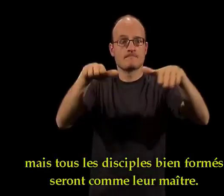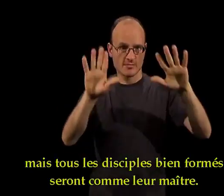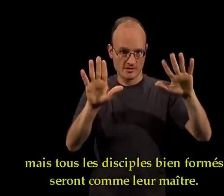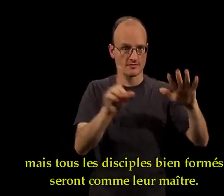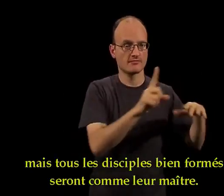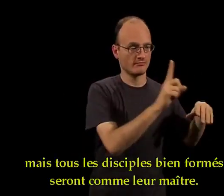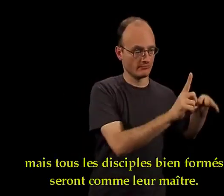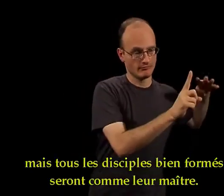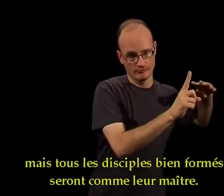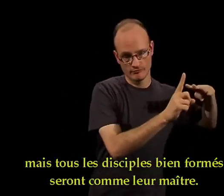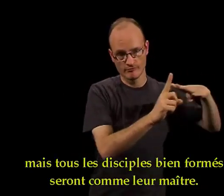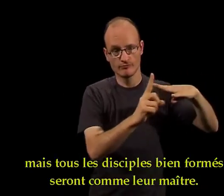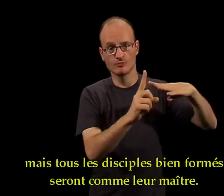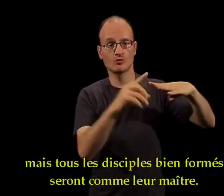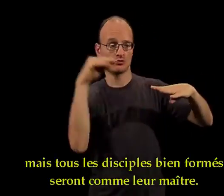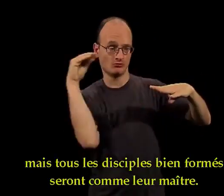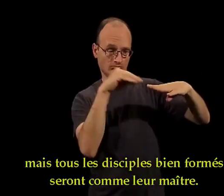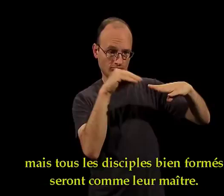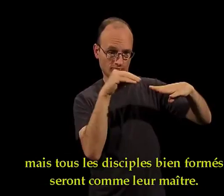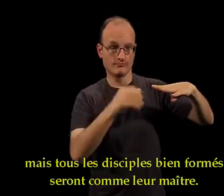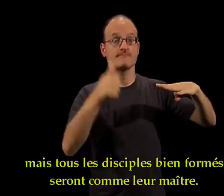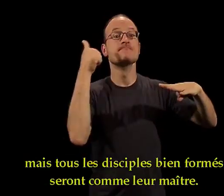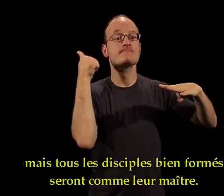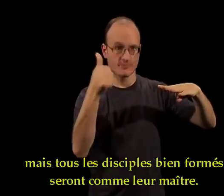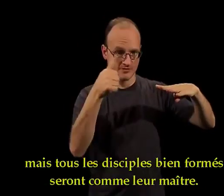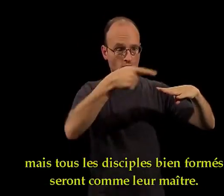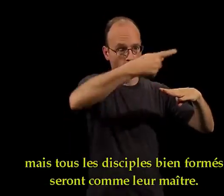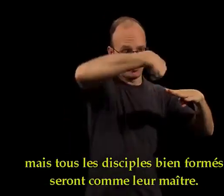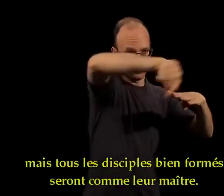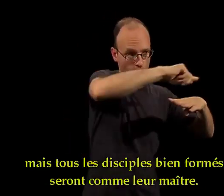mais tous les disciples bien formés seront comme leur maître.